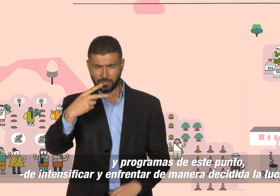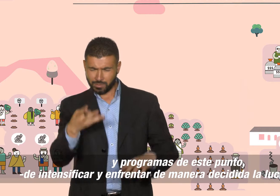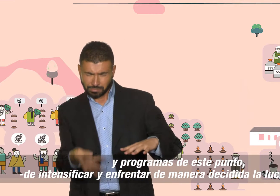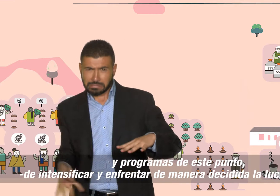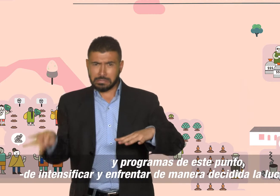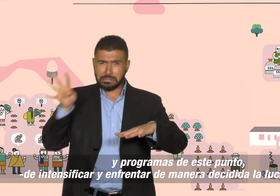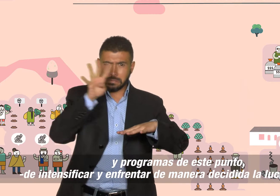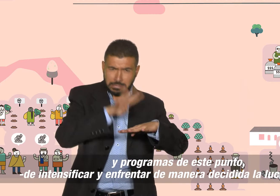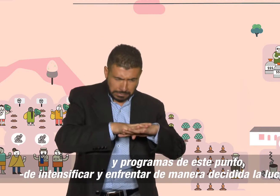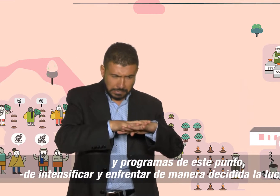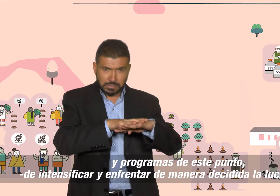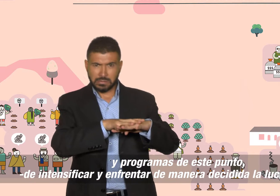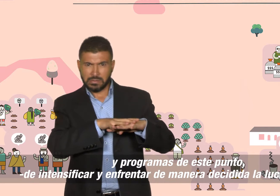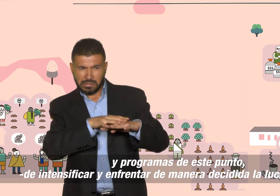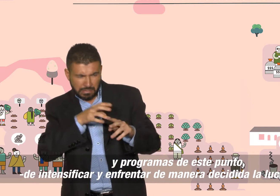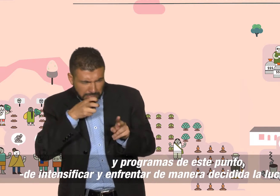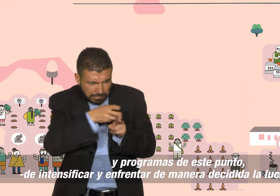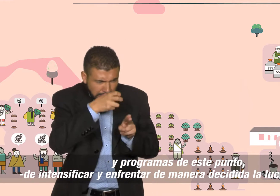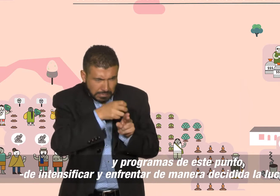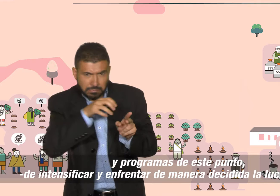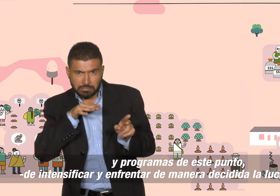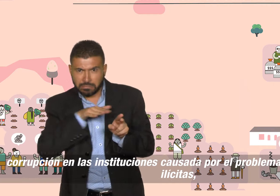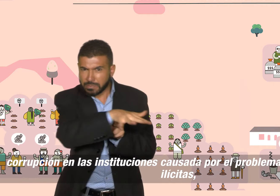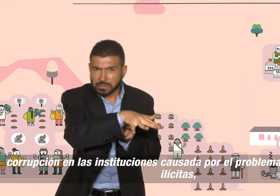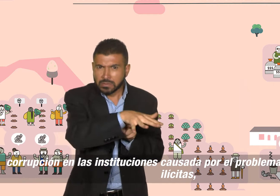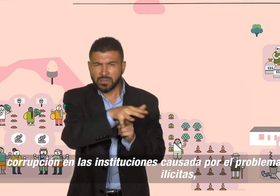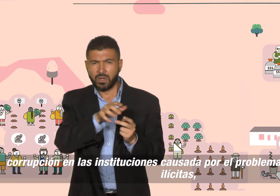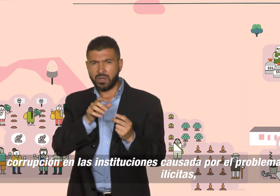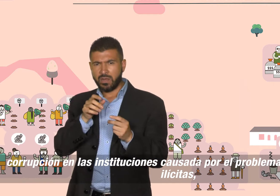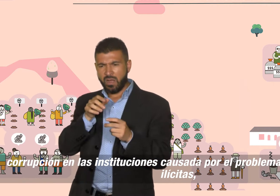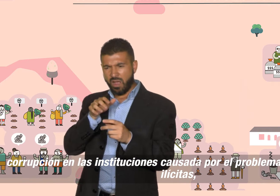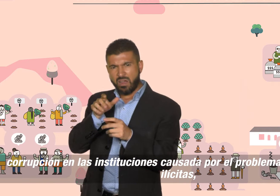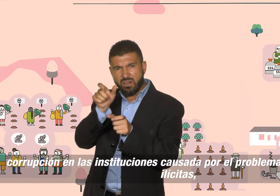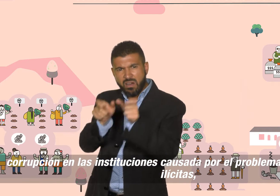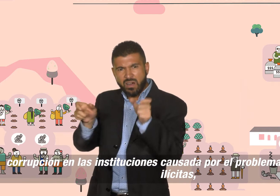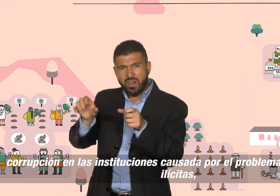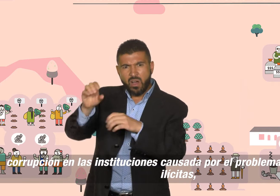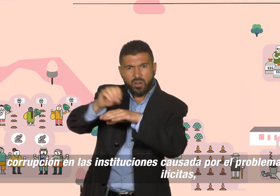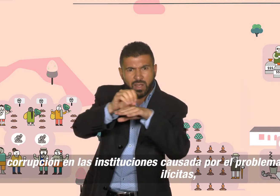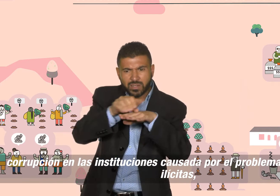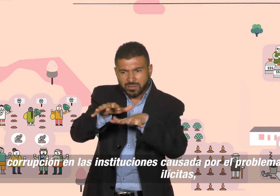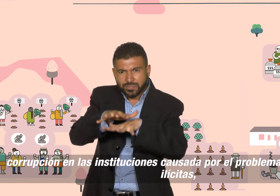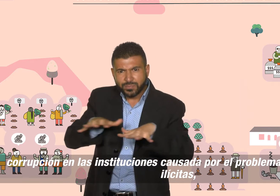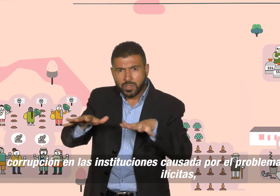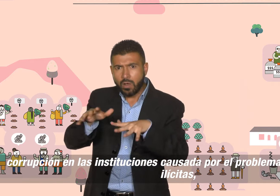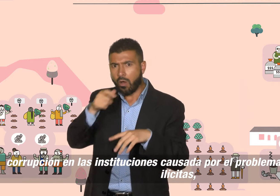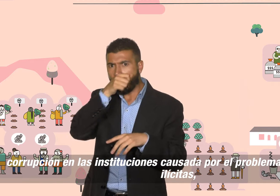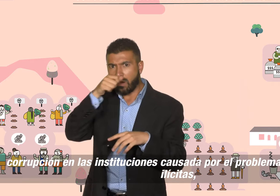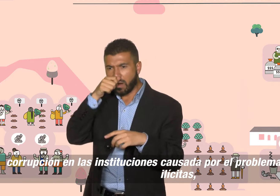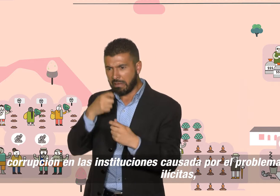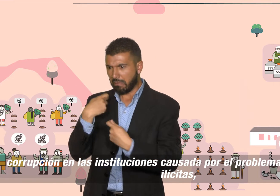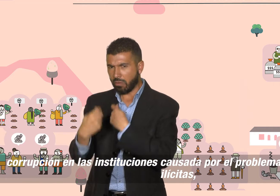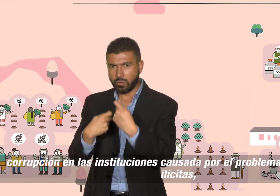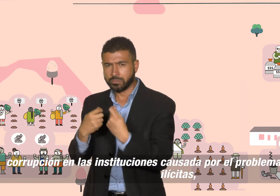y enfrentar de manera decidida la lucha contra la corrupción en las instituciones causada por el problema de las drogas ilícitas